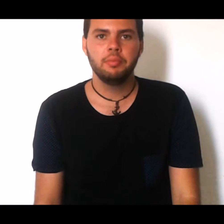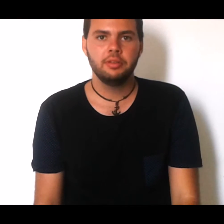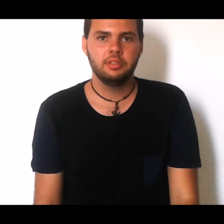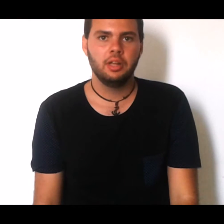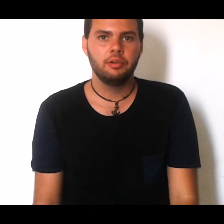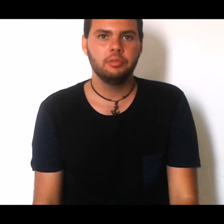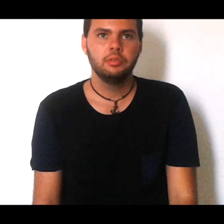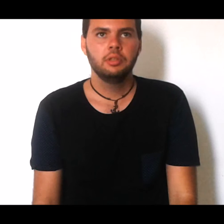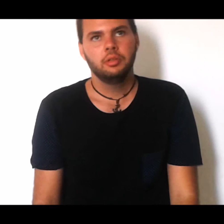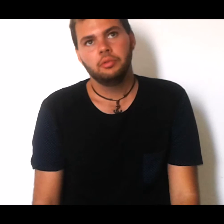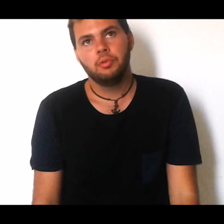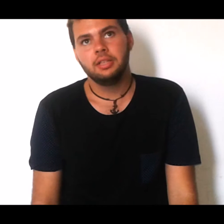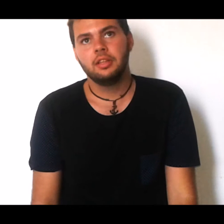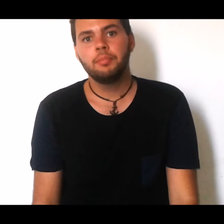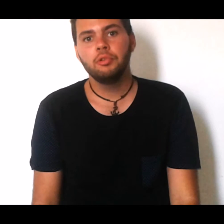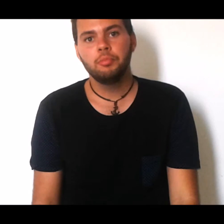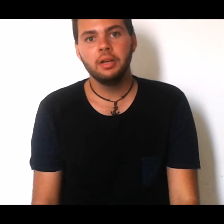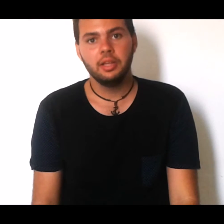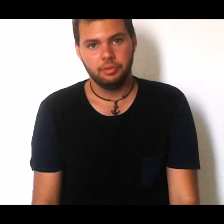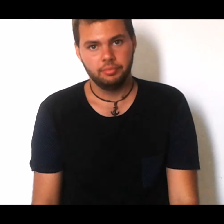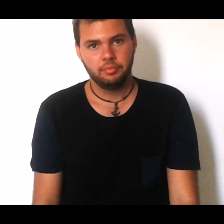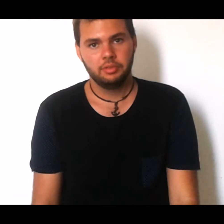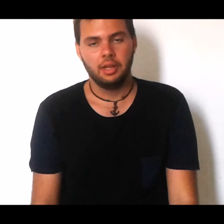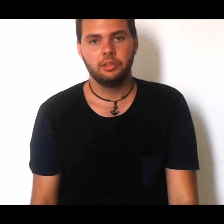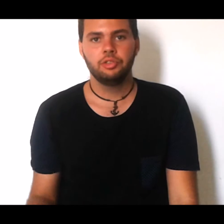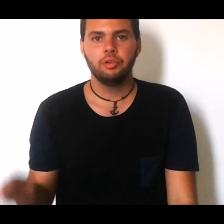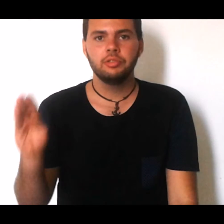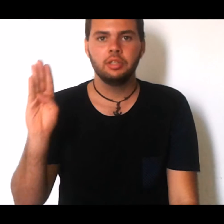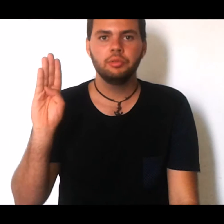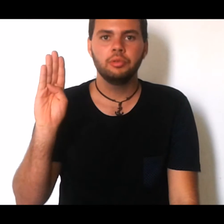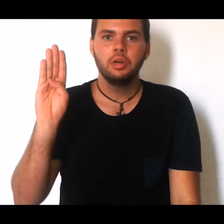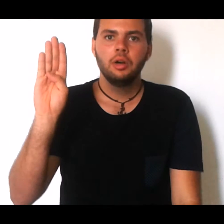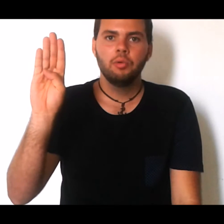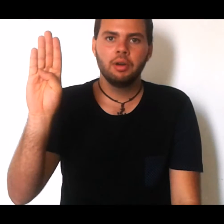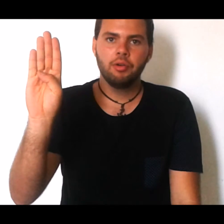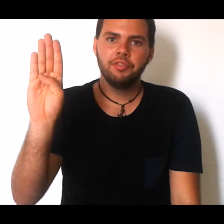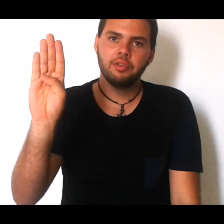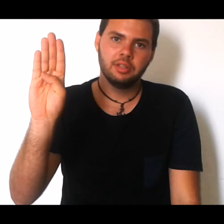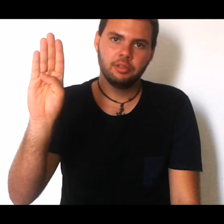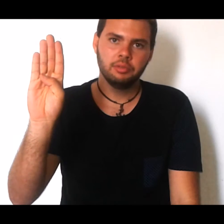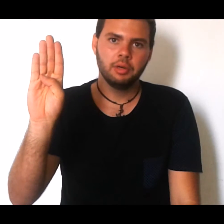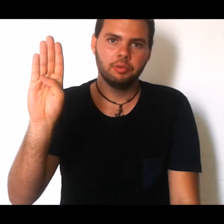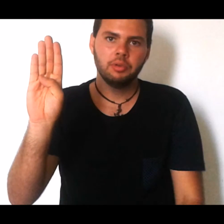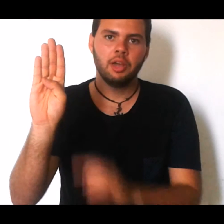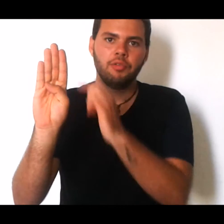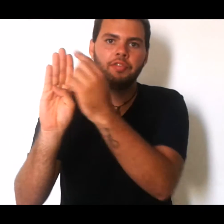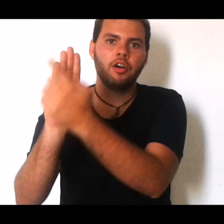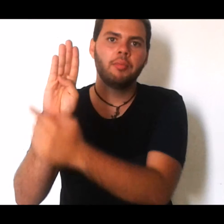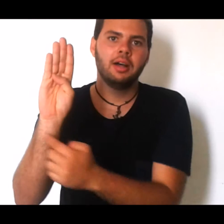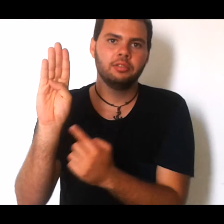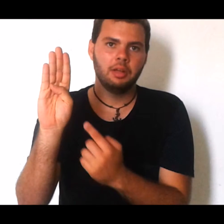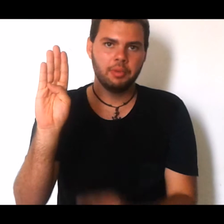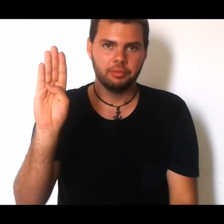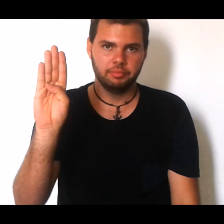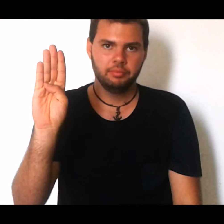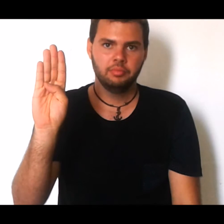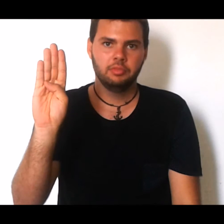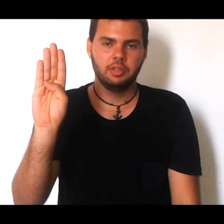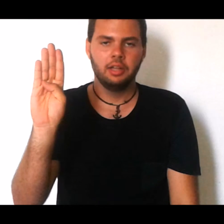primeiro sinal, um exemplo, o banheiro, certo? Eu estou usando uma configuração de mão, que é o formato da mão, certo?